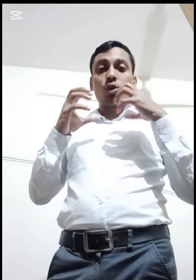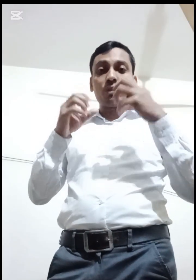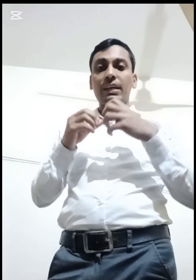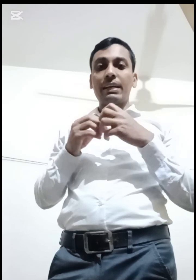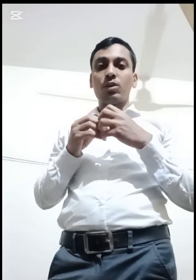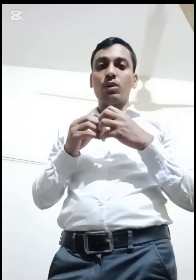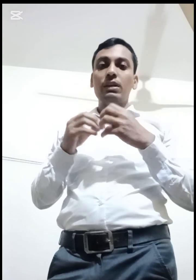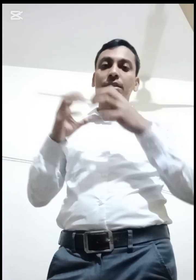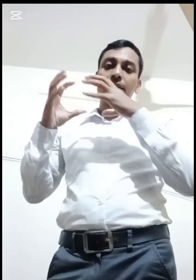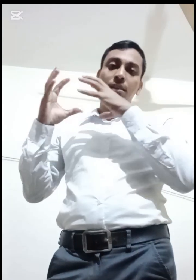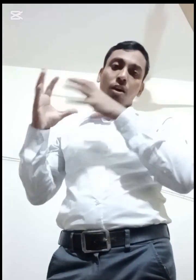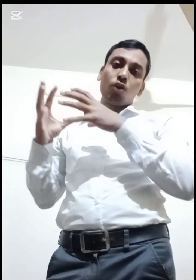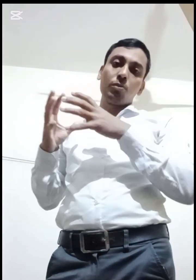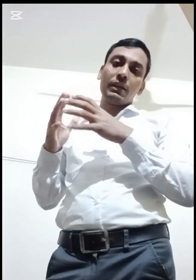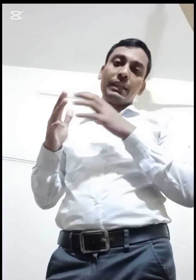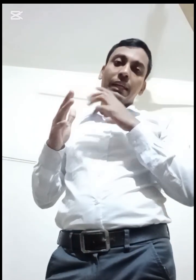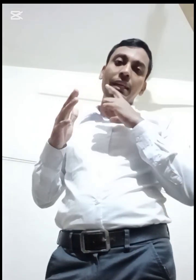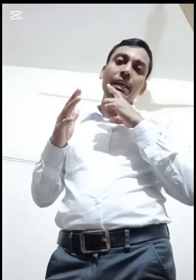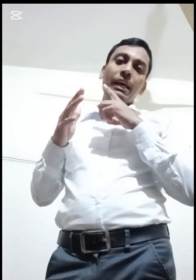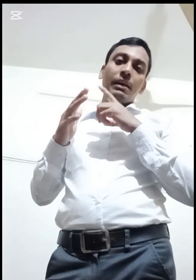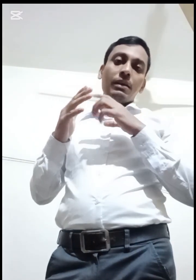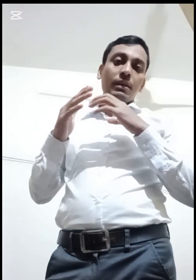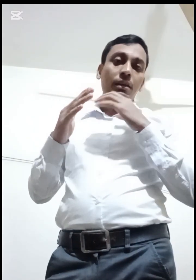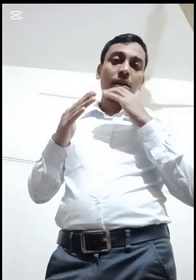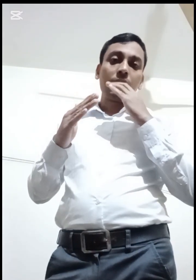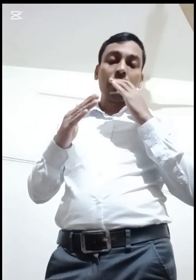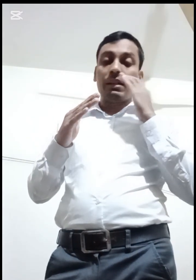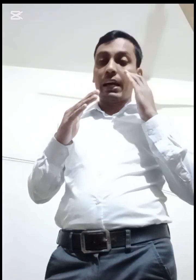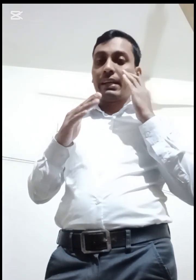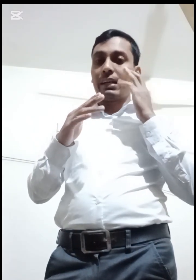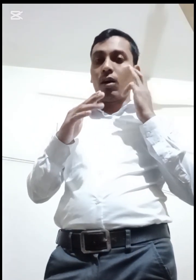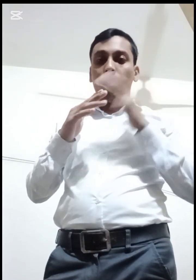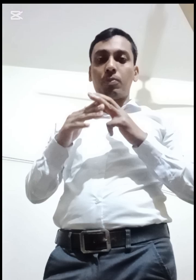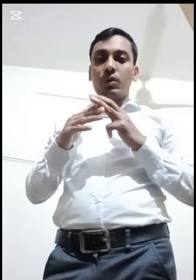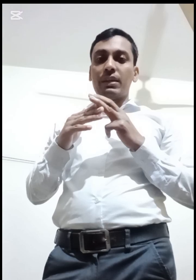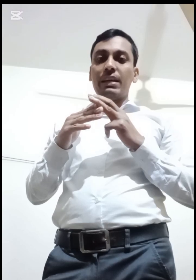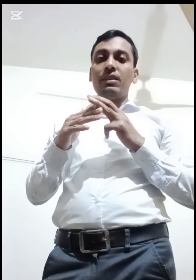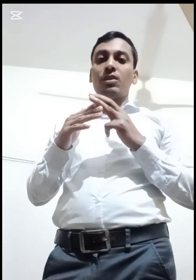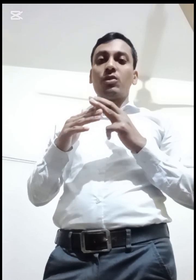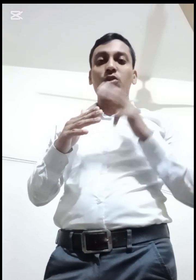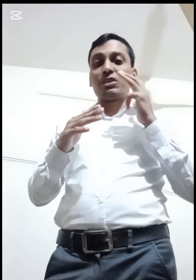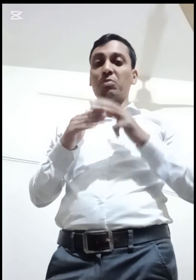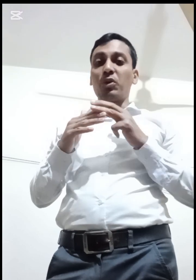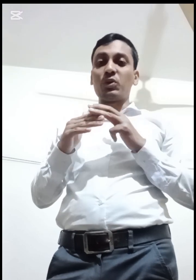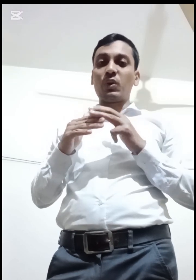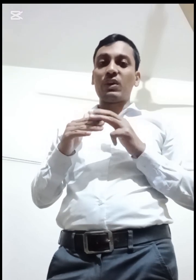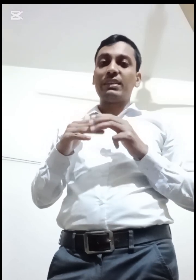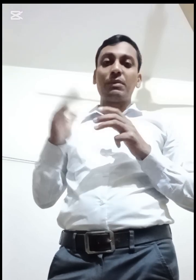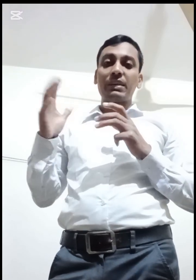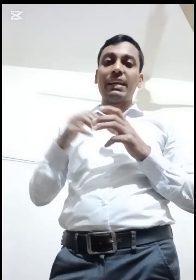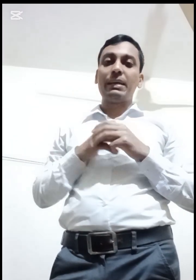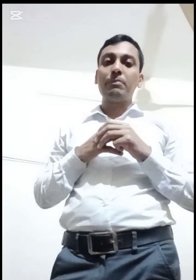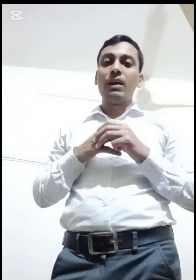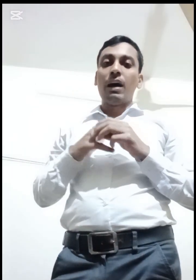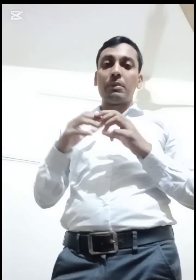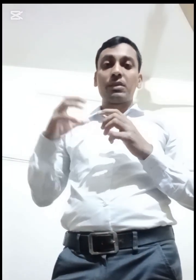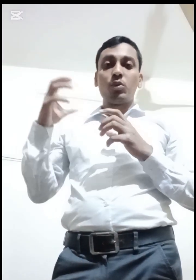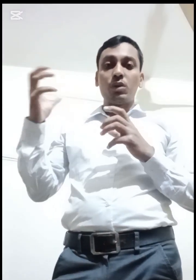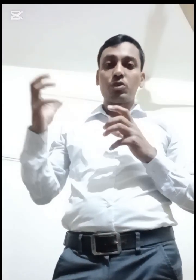শর্ট সার্কিট হলে সে অটোমেটিকলি লাইনটা অফ করে দেয়, দরজাটা বন্ধ করে দেয়। যেমন গেটে আমাদের করোনার